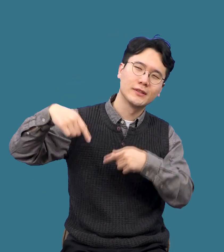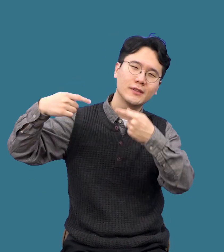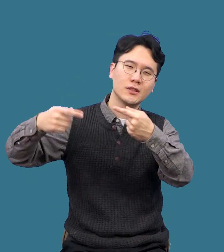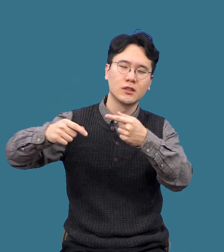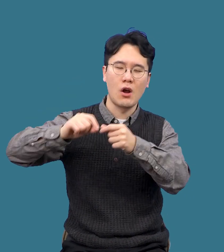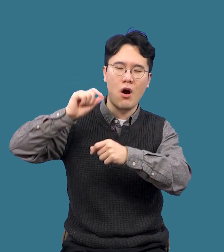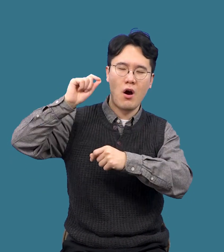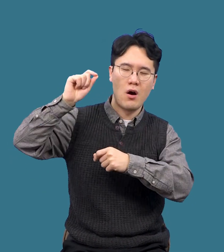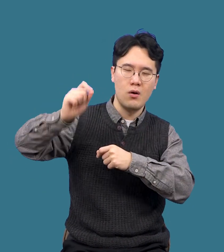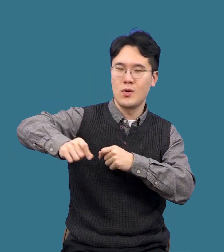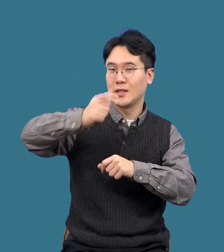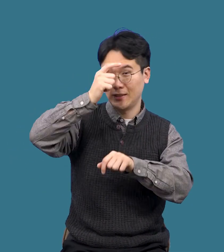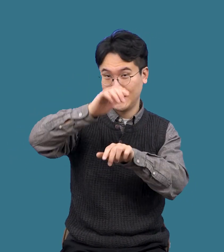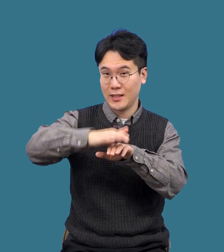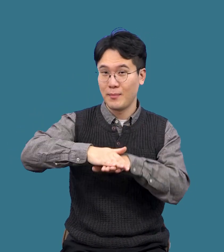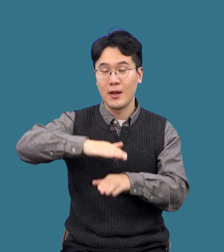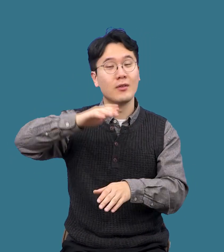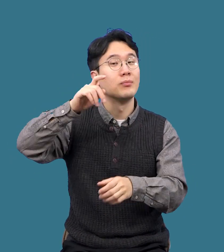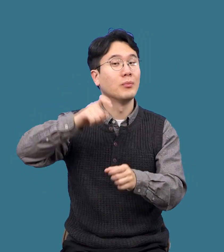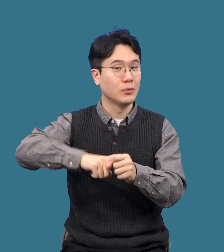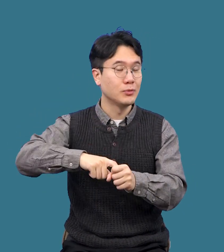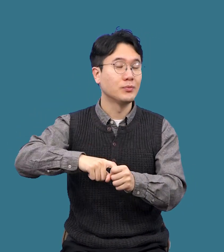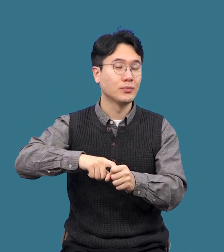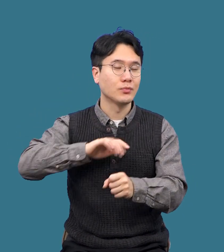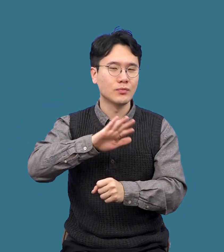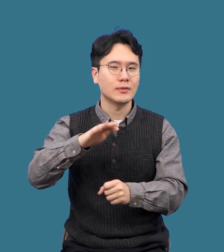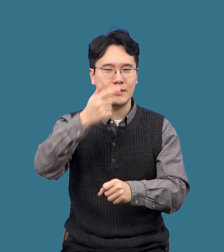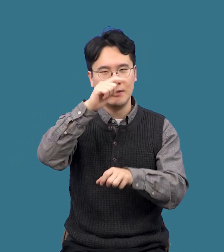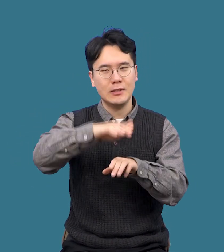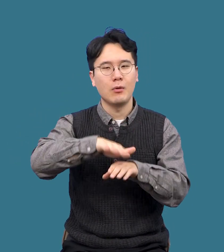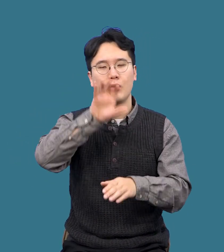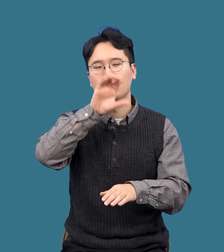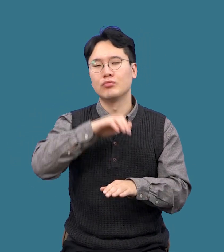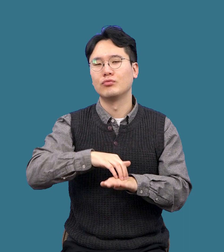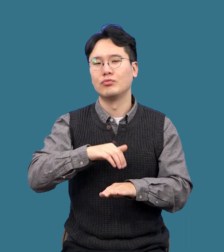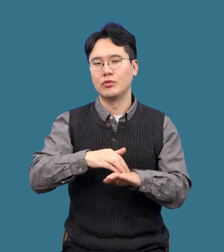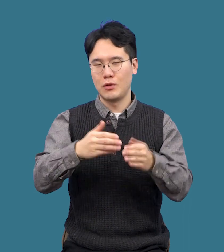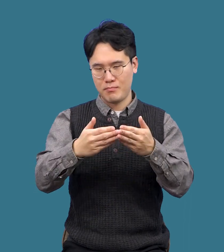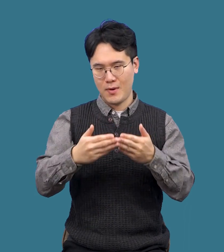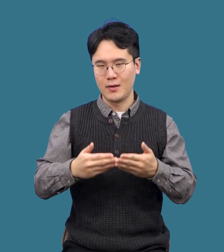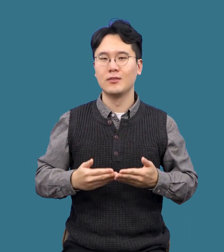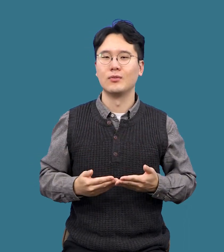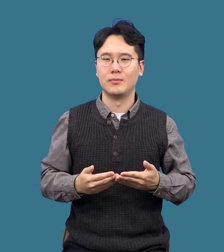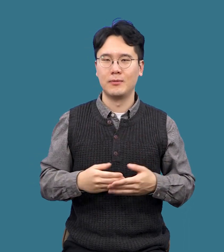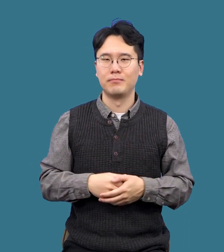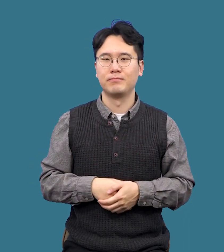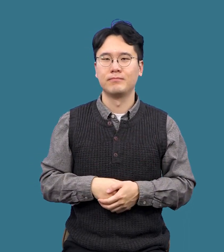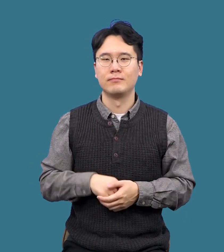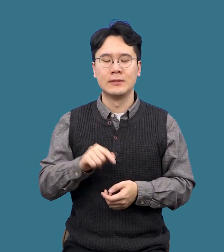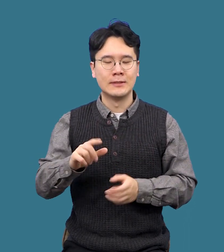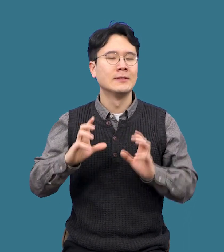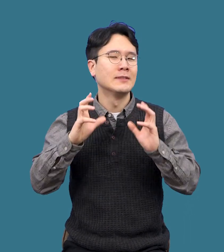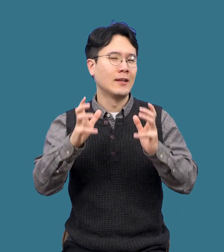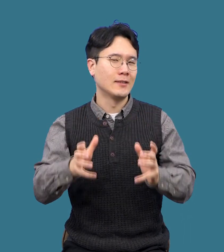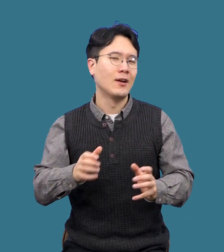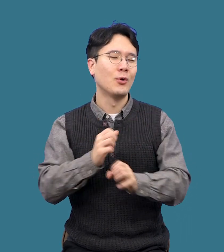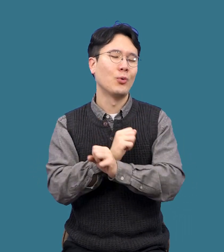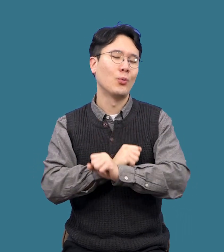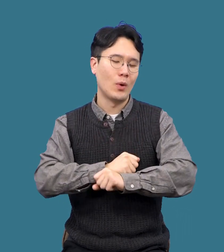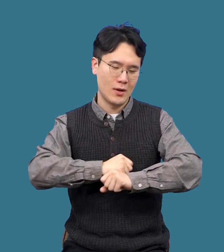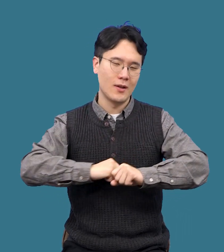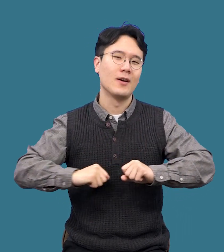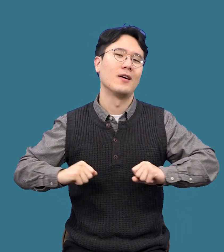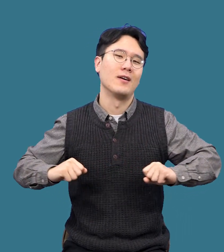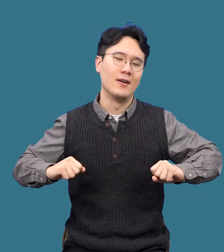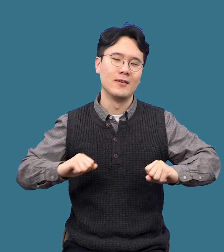위해서, 제대로 예배하기 위해서 예배의 훈련을 받는 것이 바로 여기에요. 이 세상 광야에서 지금